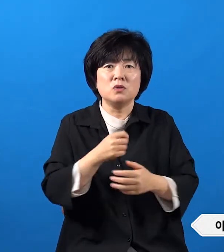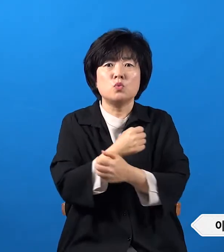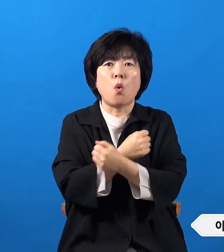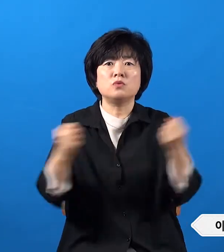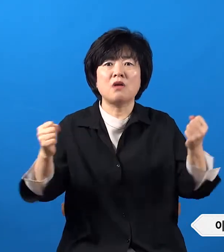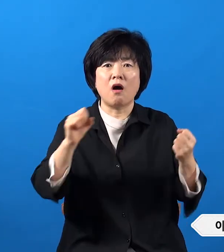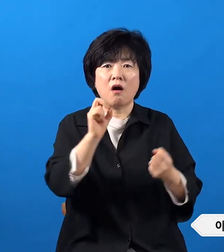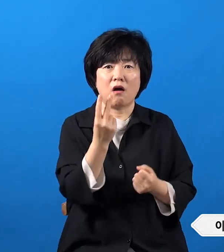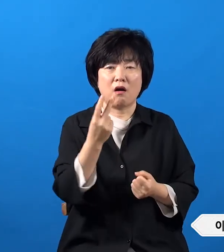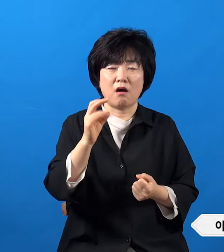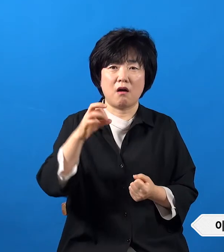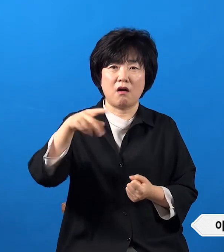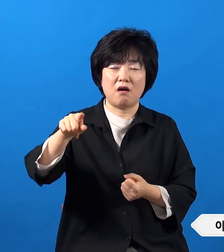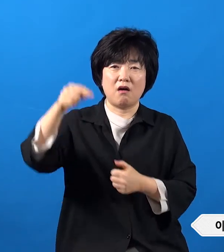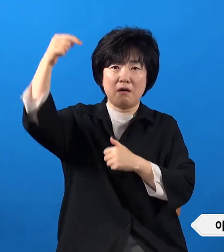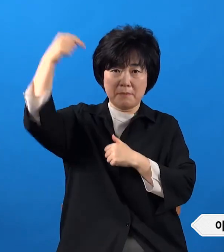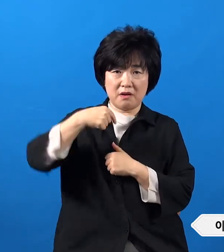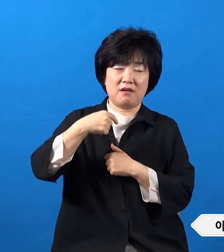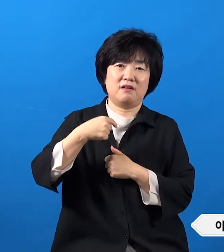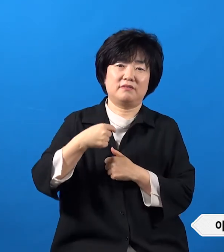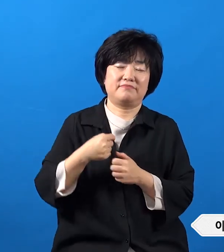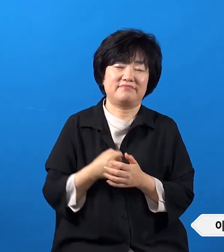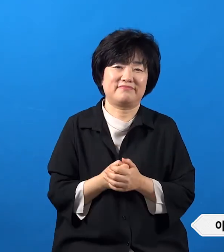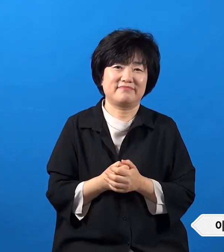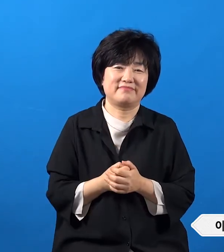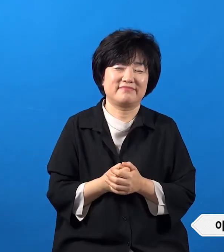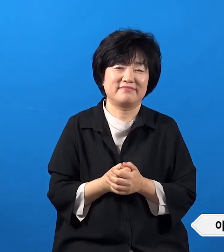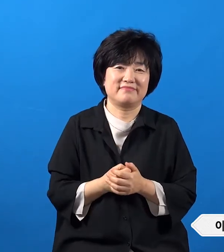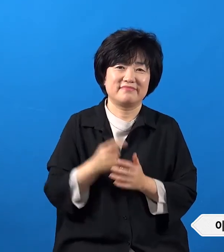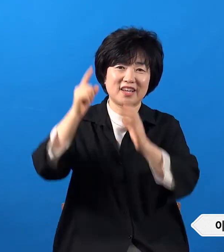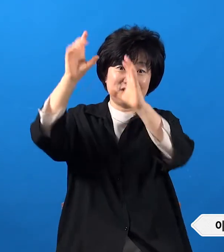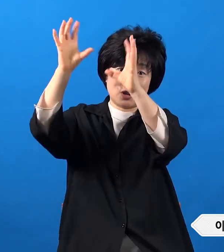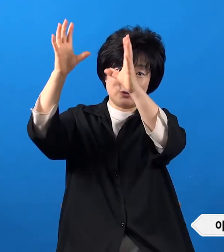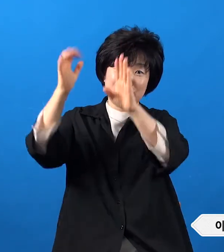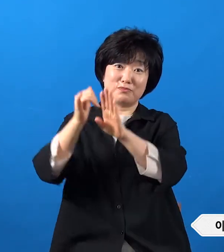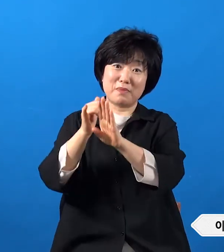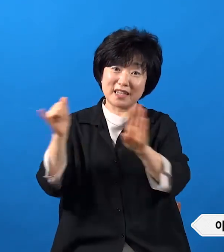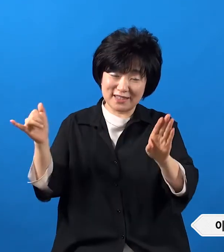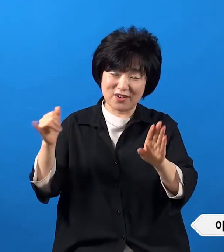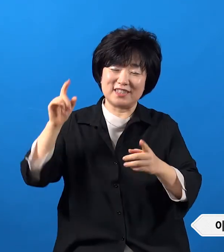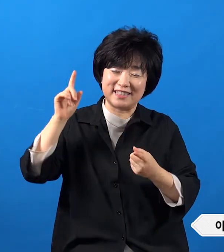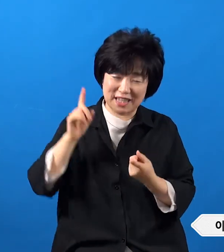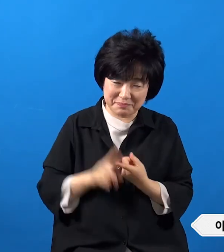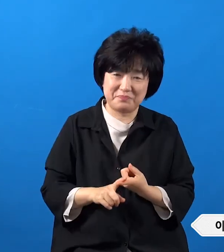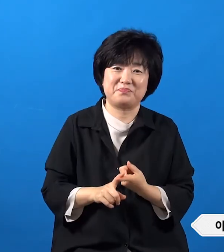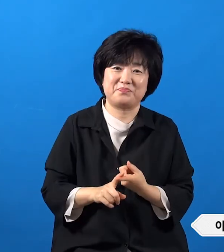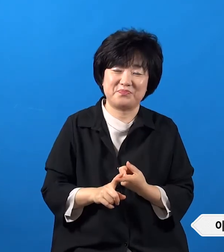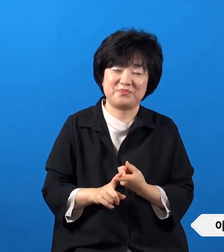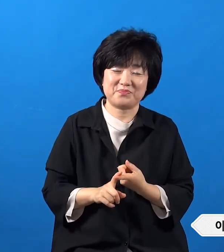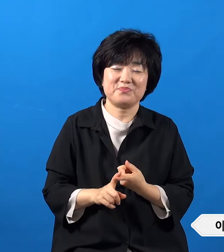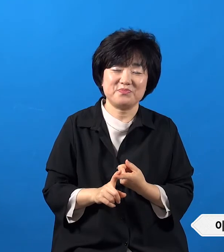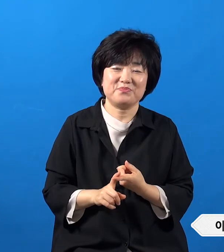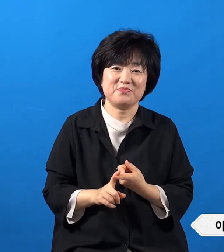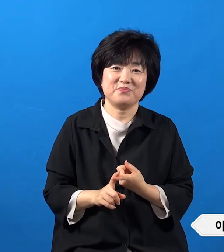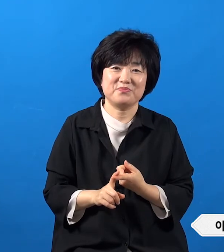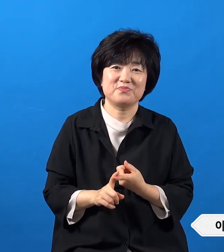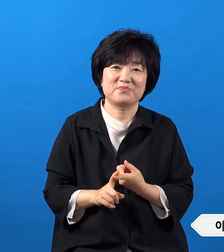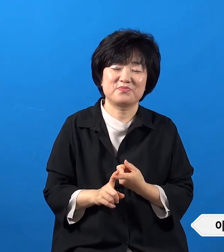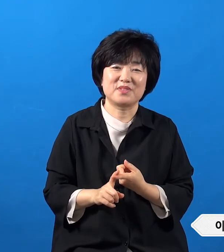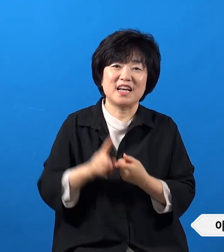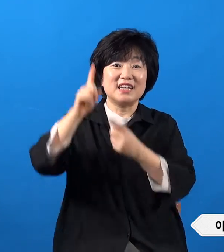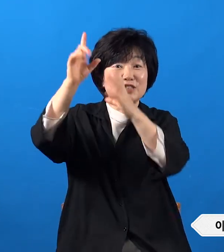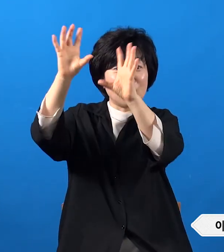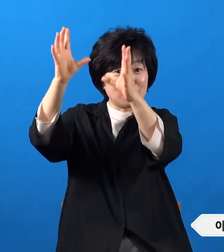그리고 이어지는 천국 백성의 비유. 자, 오늘 23절에 보시면 그러므로 천국은 이렇게 시작해요.